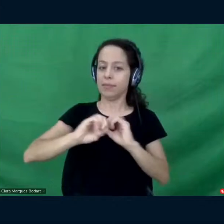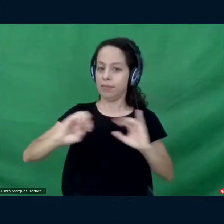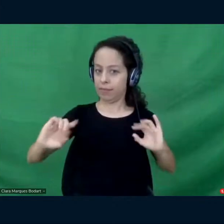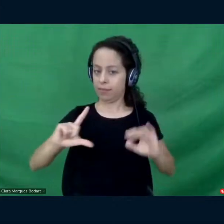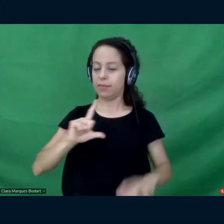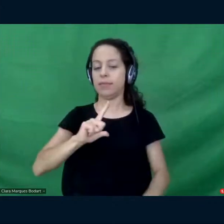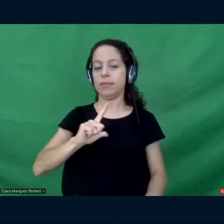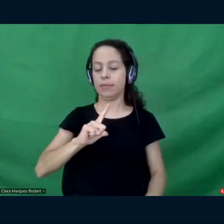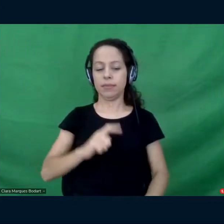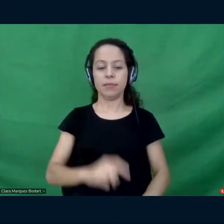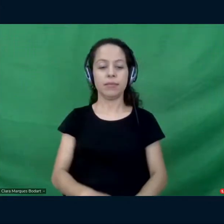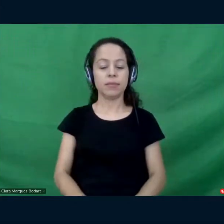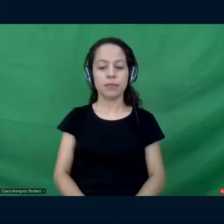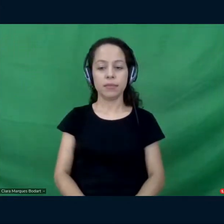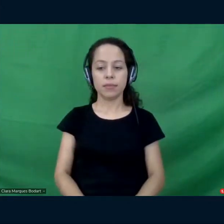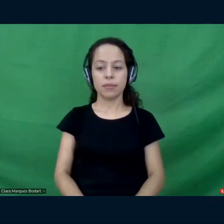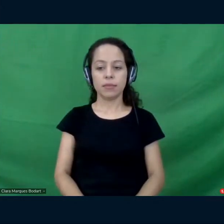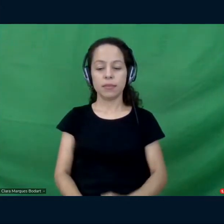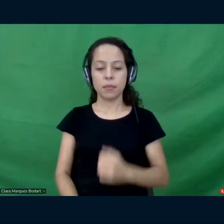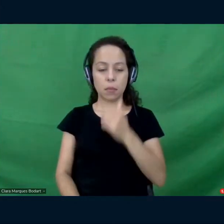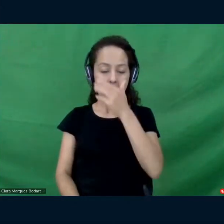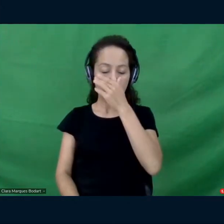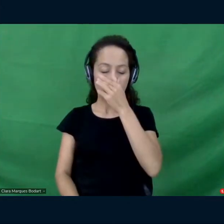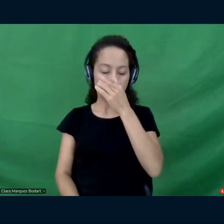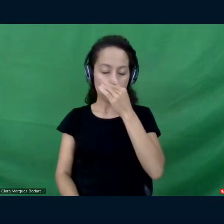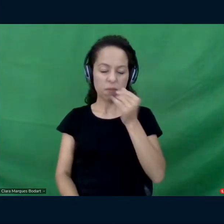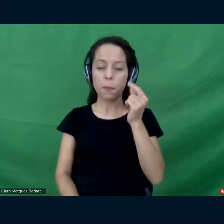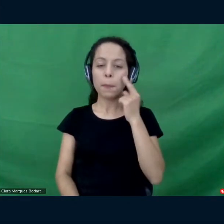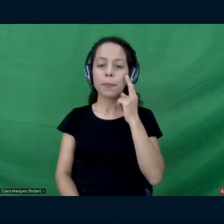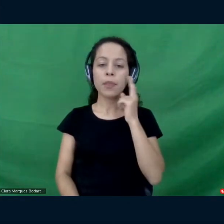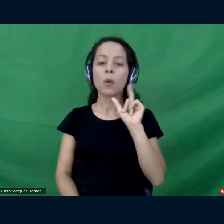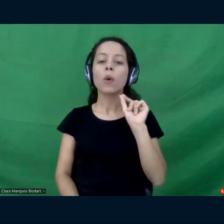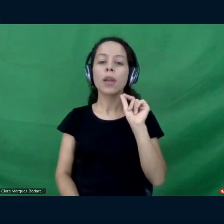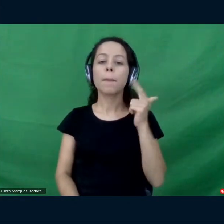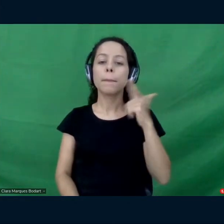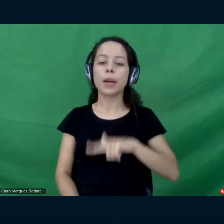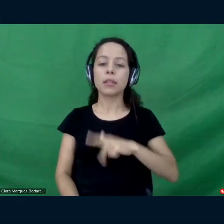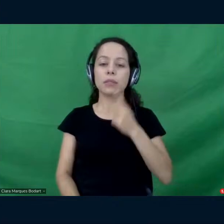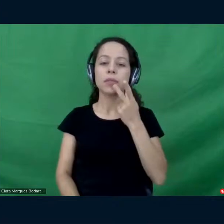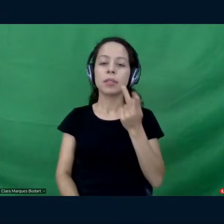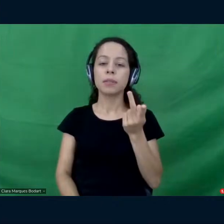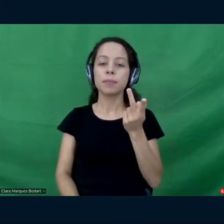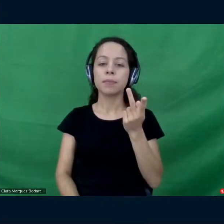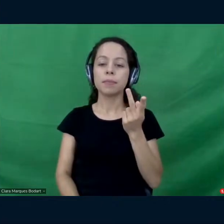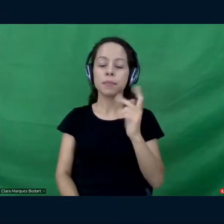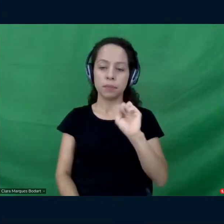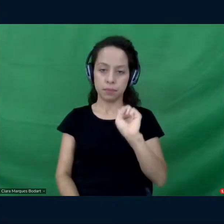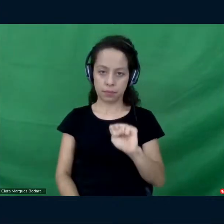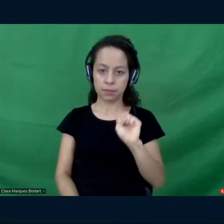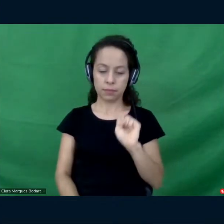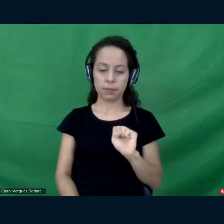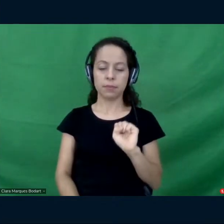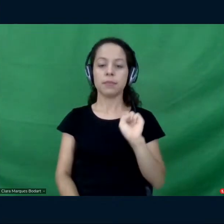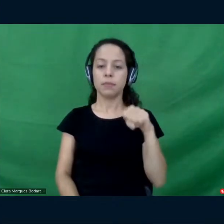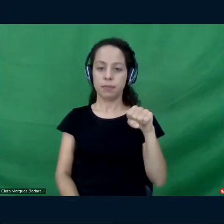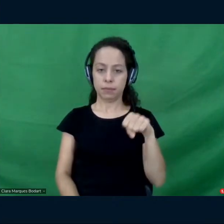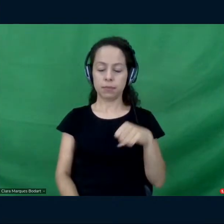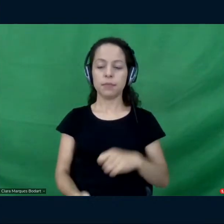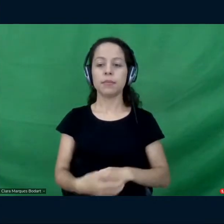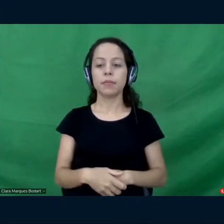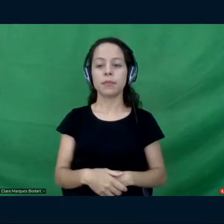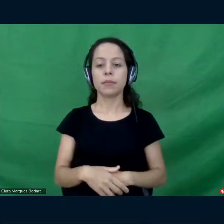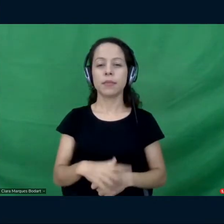Deixa eu ver o que mais que eu destaquei aqui para... Isso eu já falei. Ah, é mantida a ideia do notório saber,